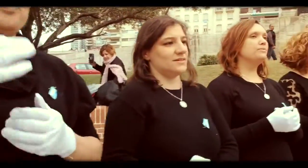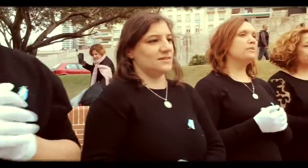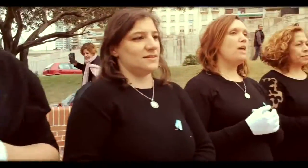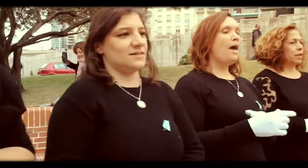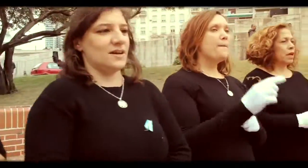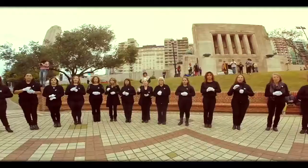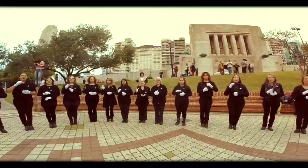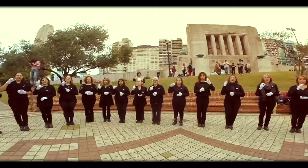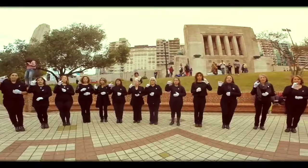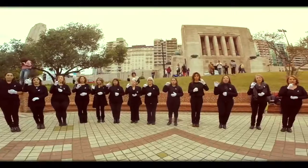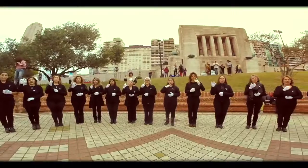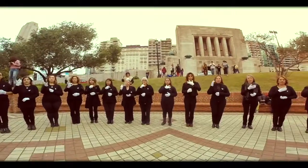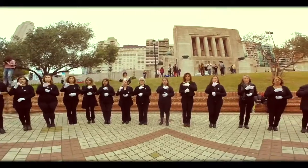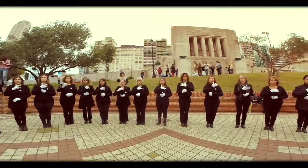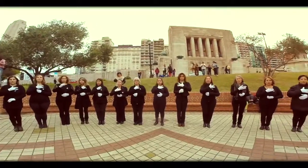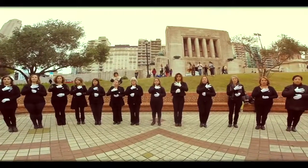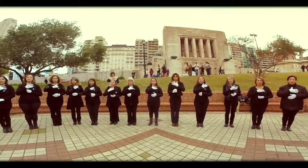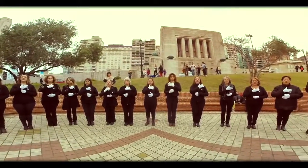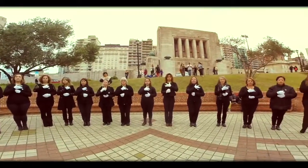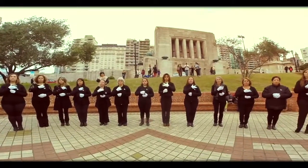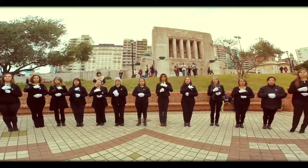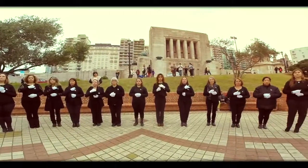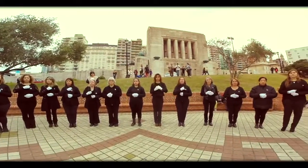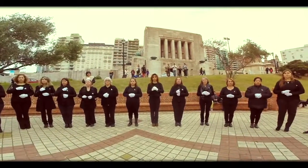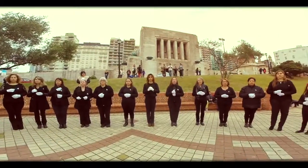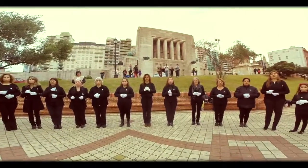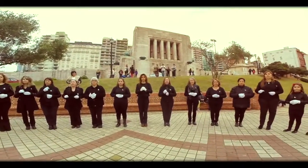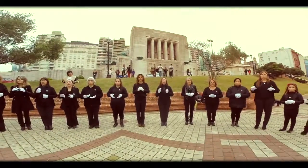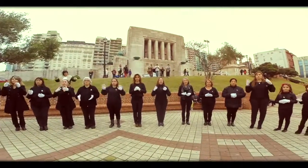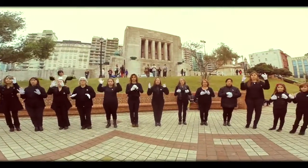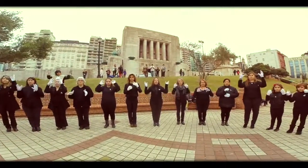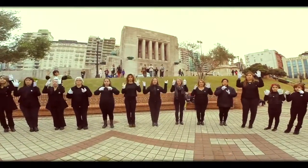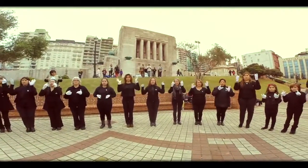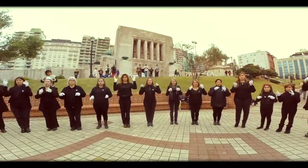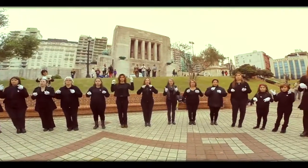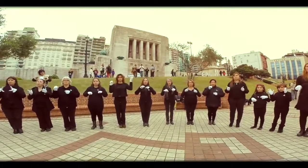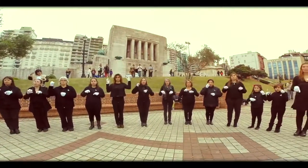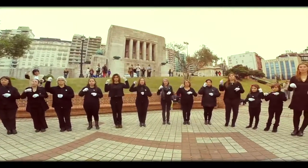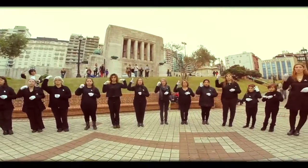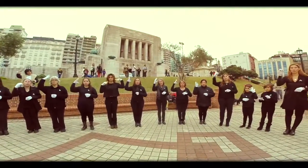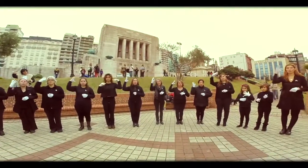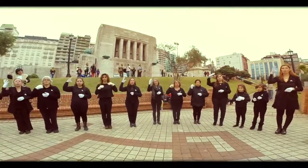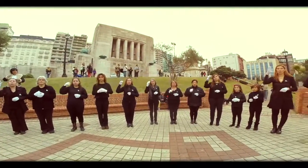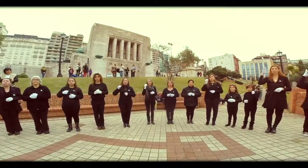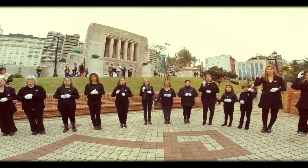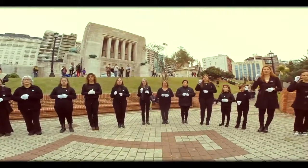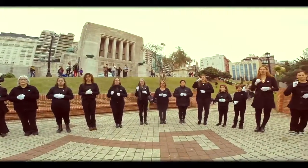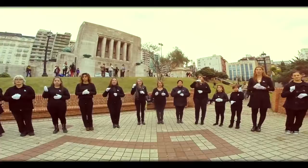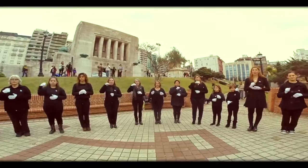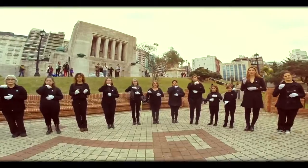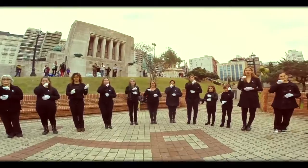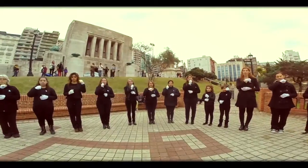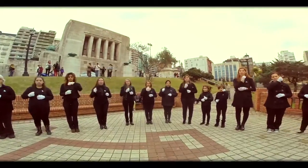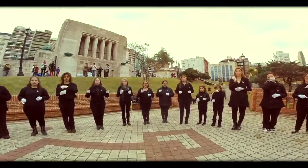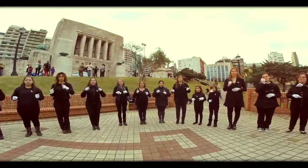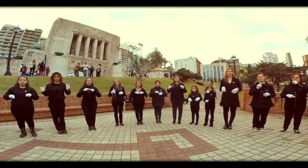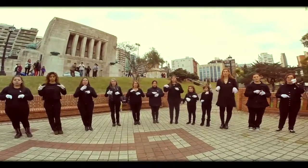Un pequeño corazón que brilla como el sol Canta como el